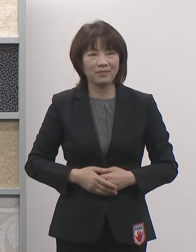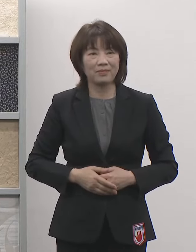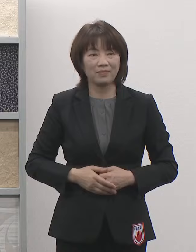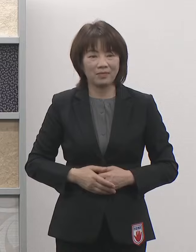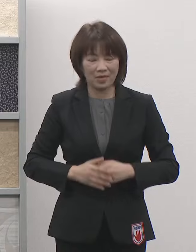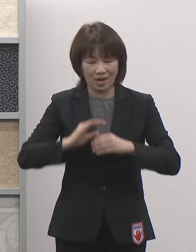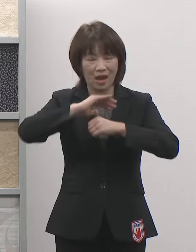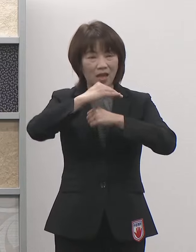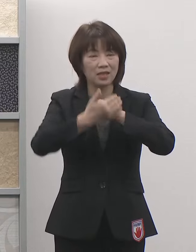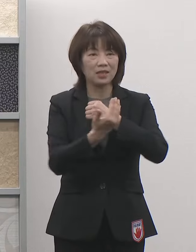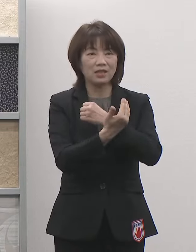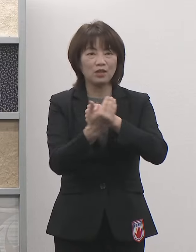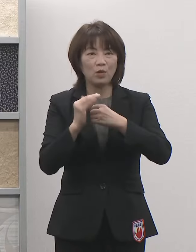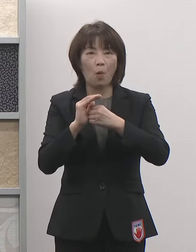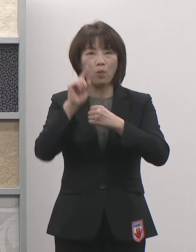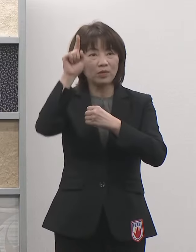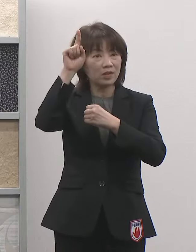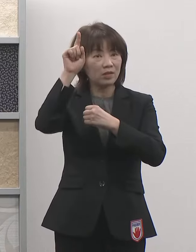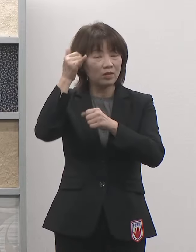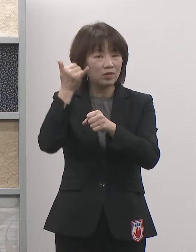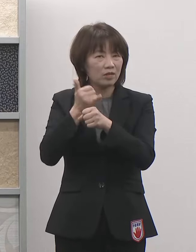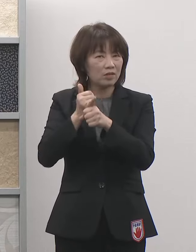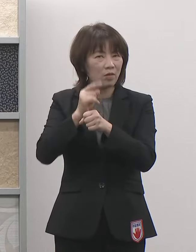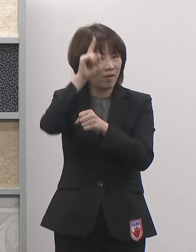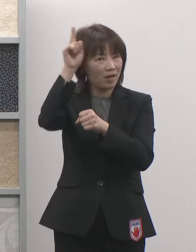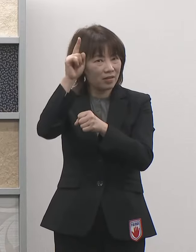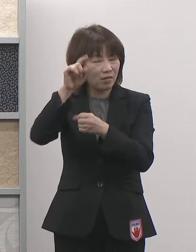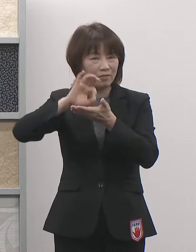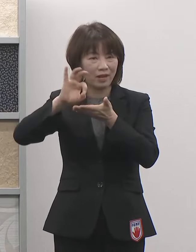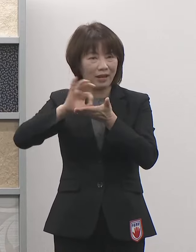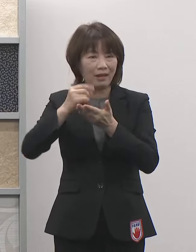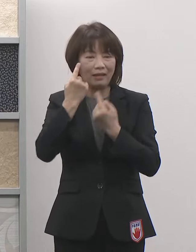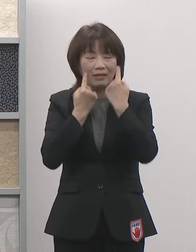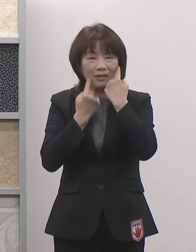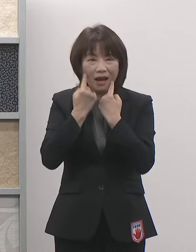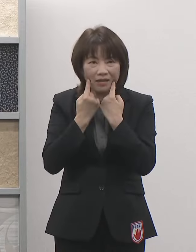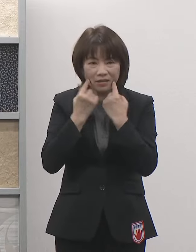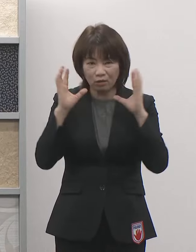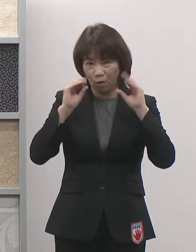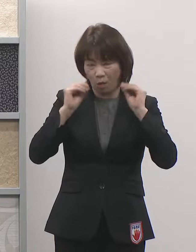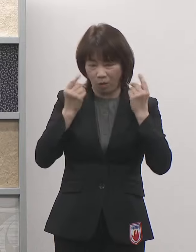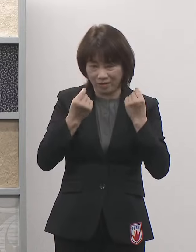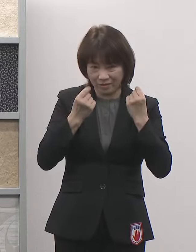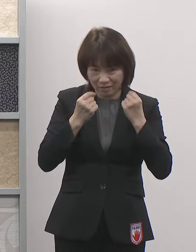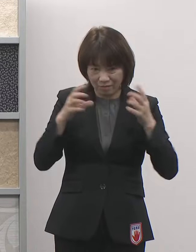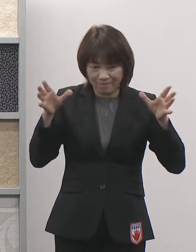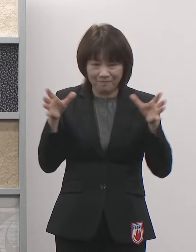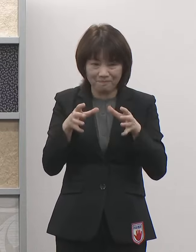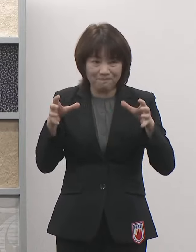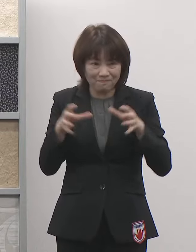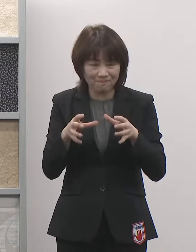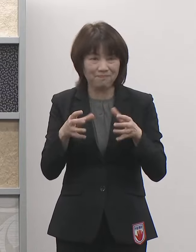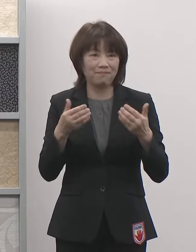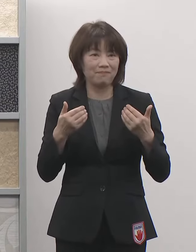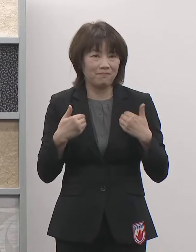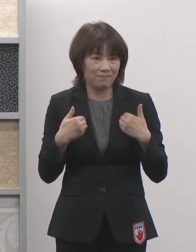した、なども活用いたしまして、迅速な被害状況、被害情報の収集体制を確立いたしていきたいと思います